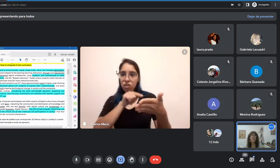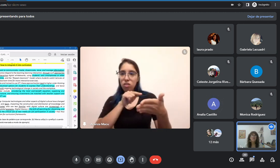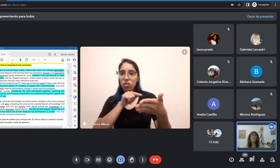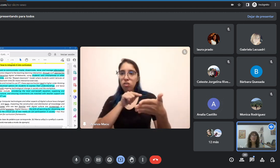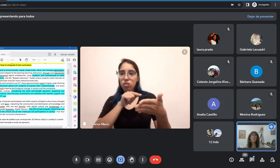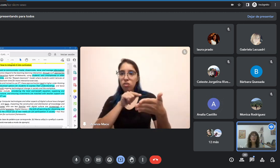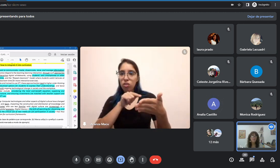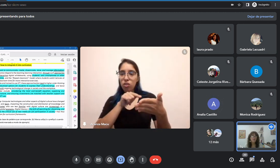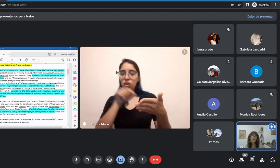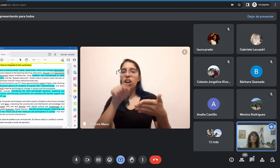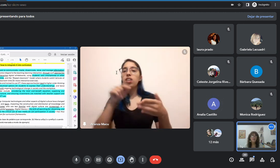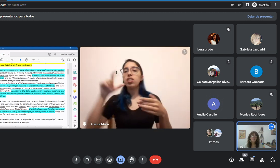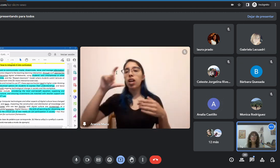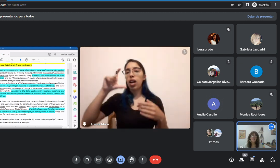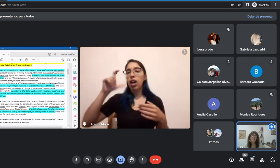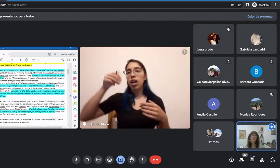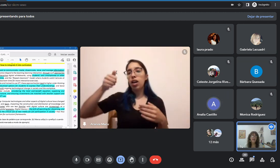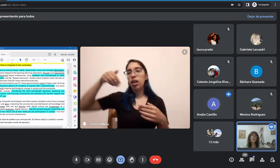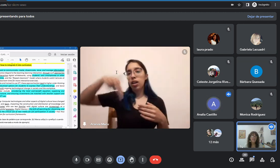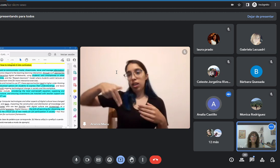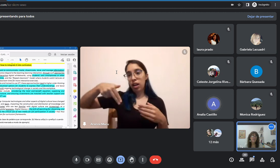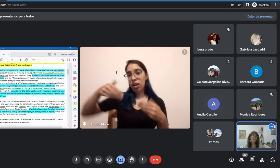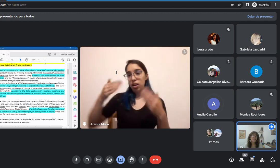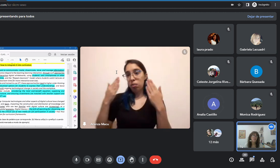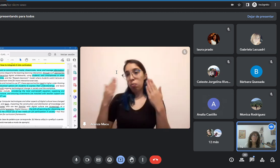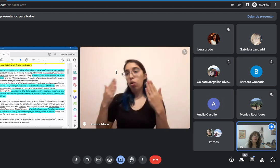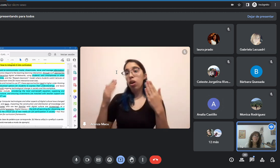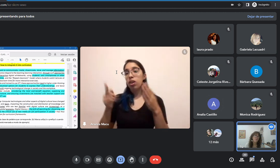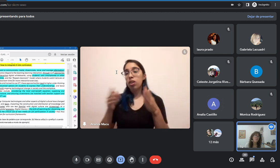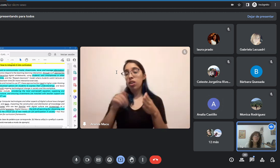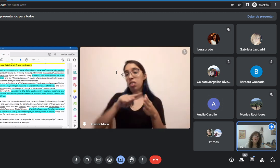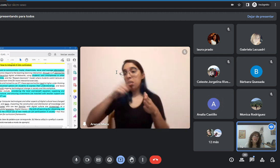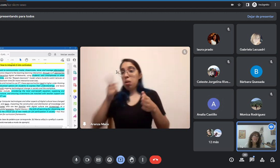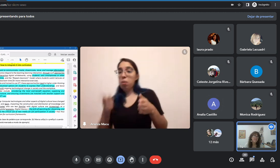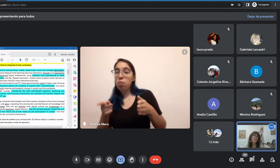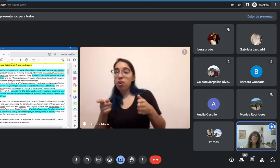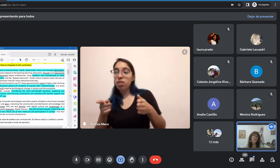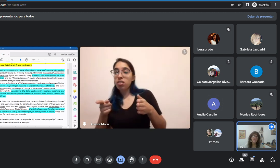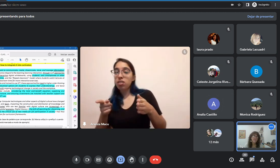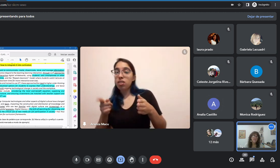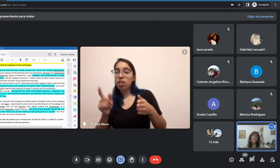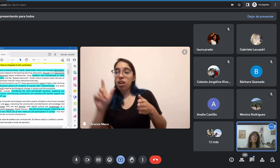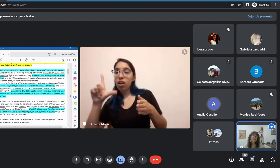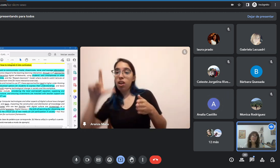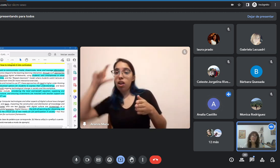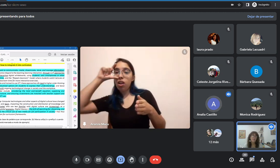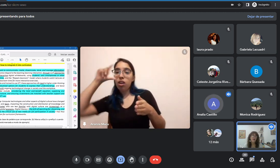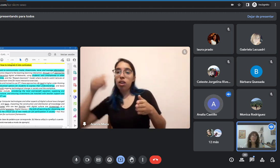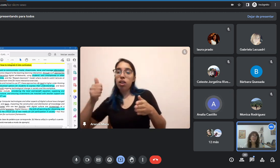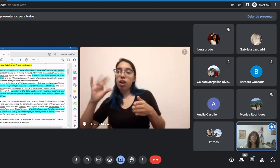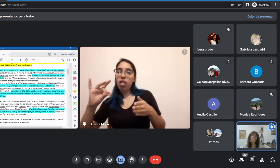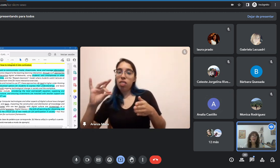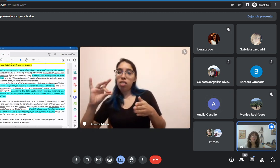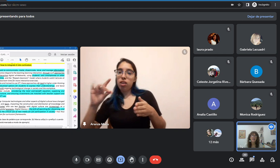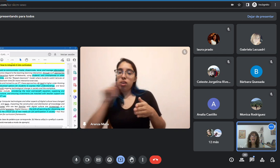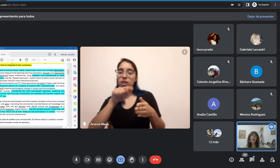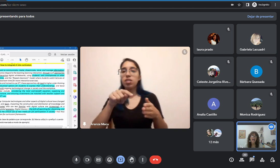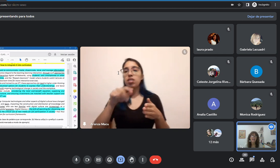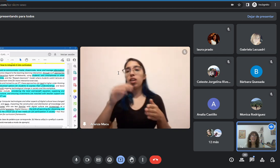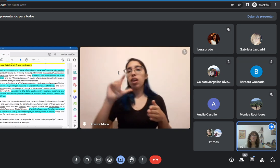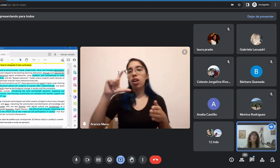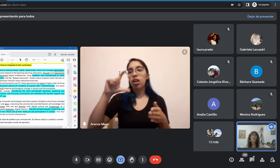otro día vimos que can es un verbo modal, ¿sí? Y que después de este verbo,